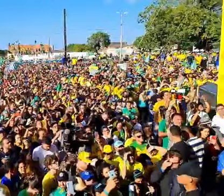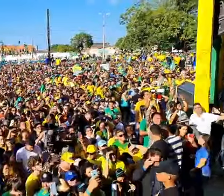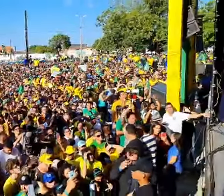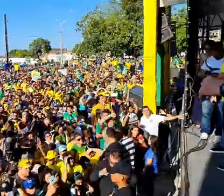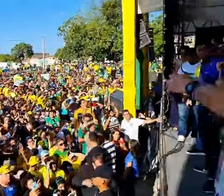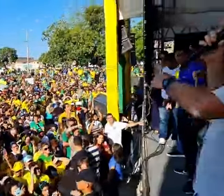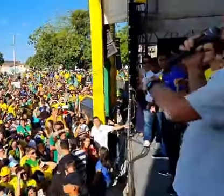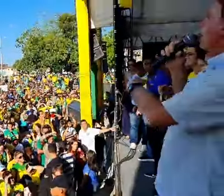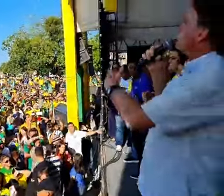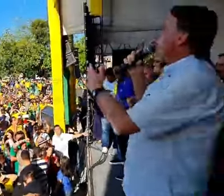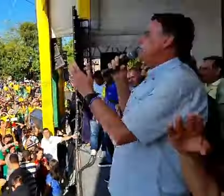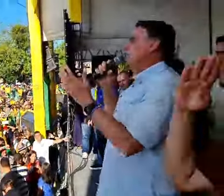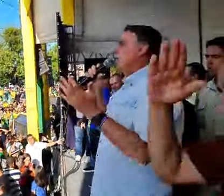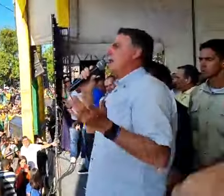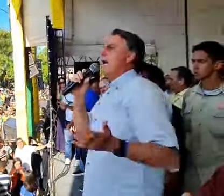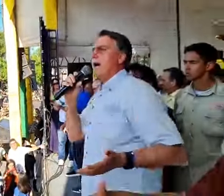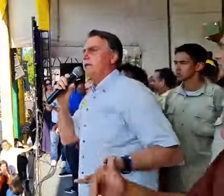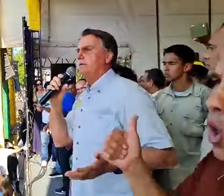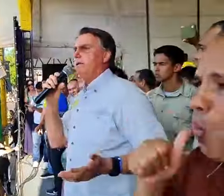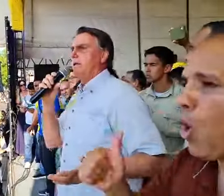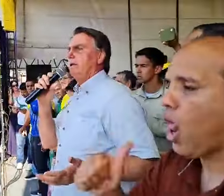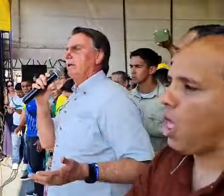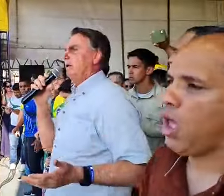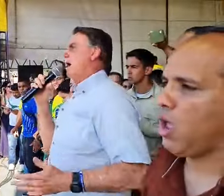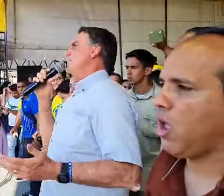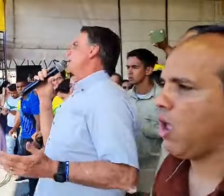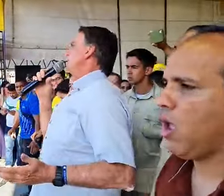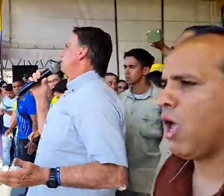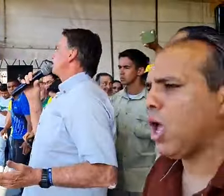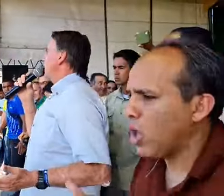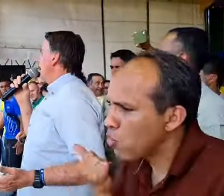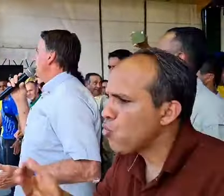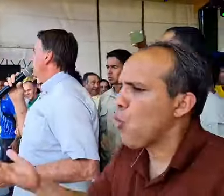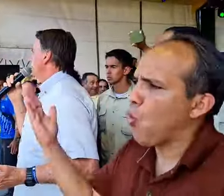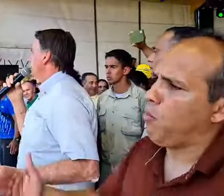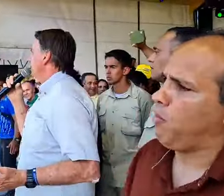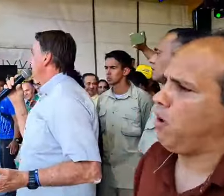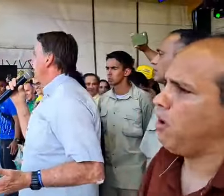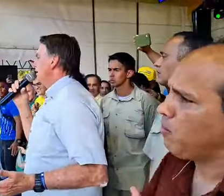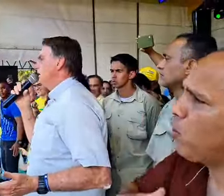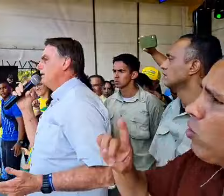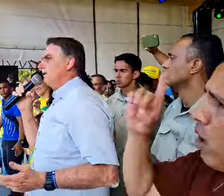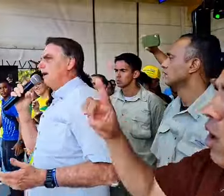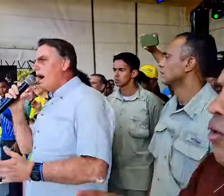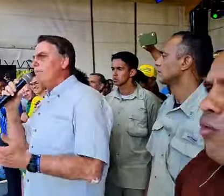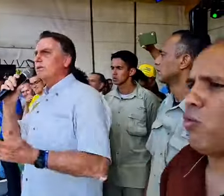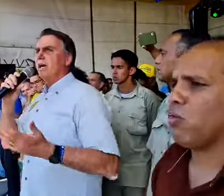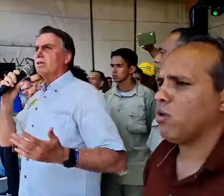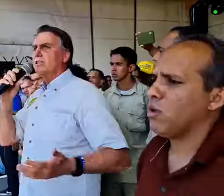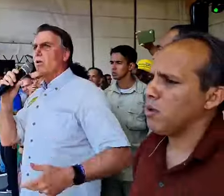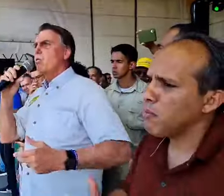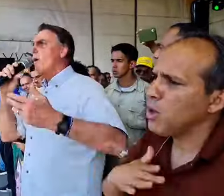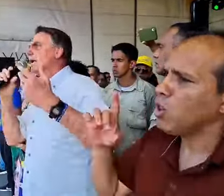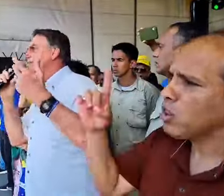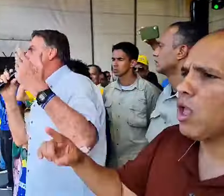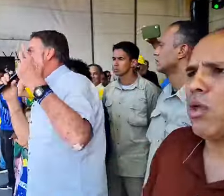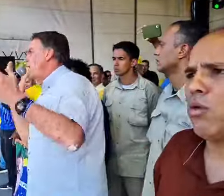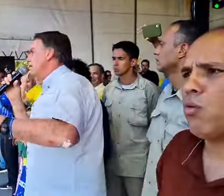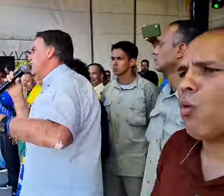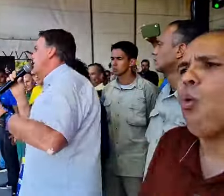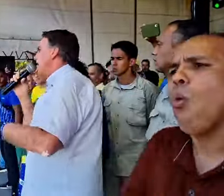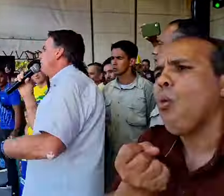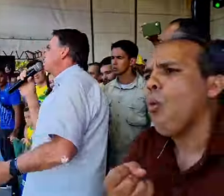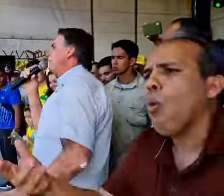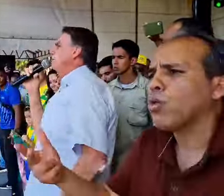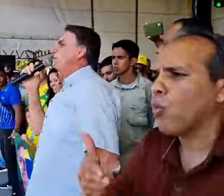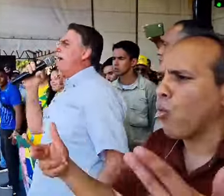Ah, ele não gosta de mulher. Ah, meu Deus do céu. Ah, meu Deus do céu, quantas